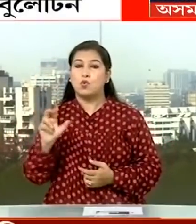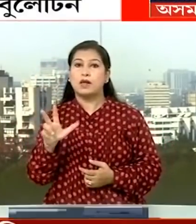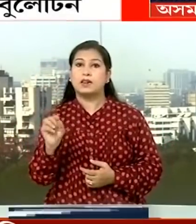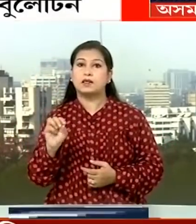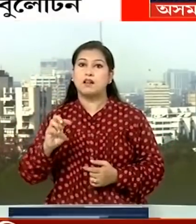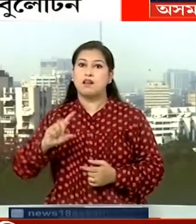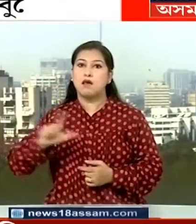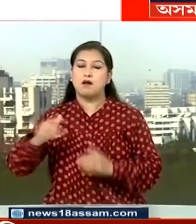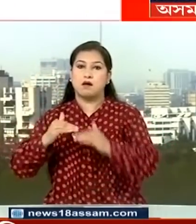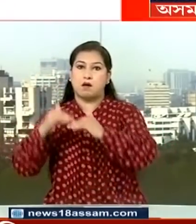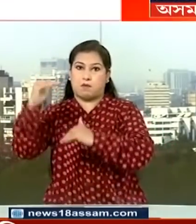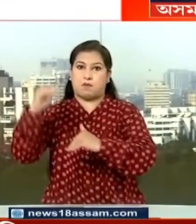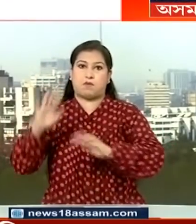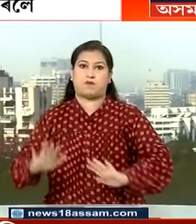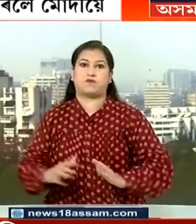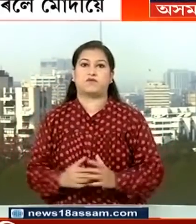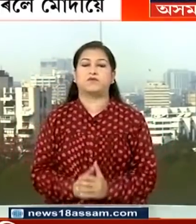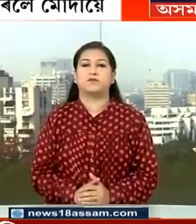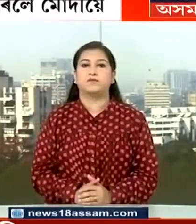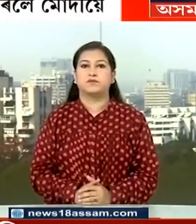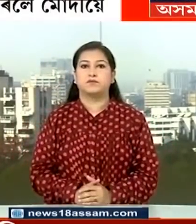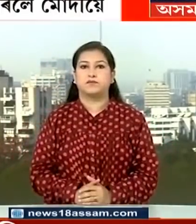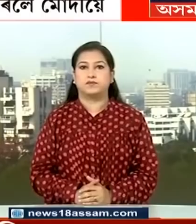2,80,00,000 के पार।